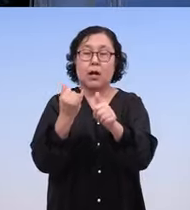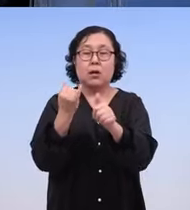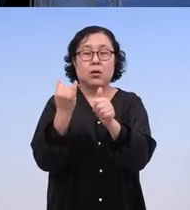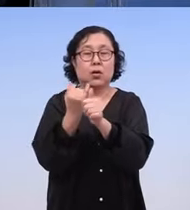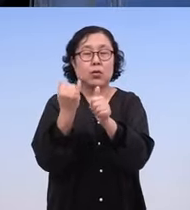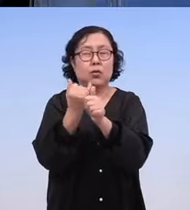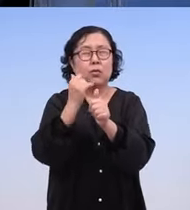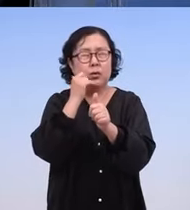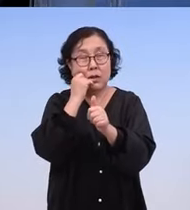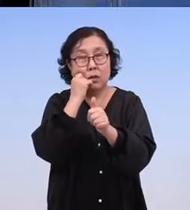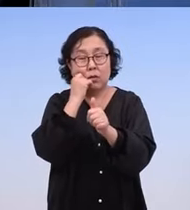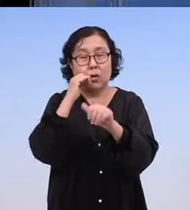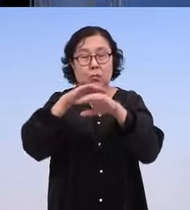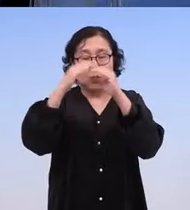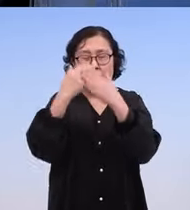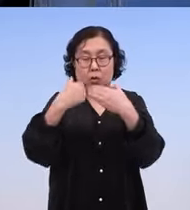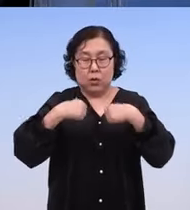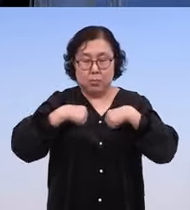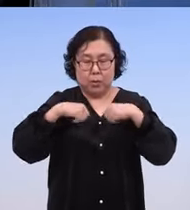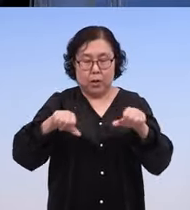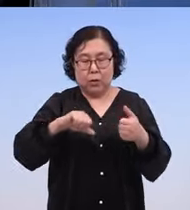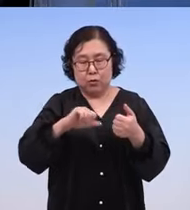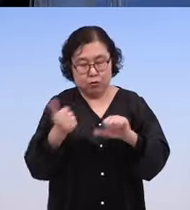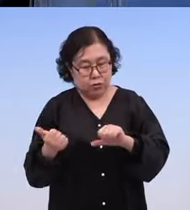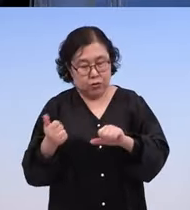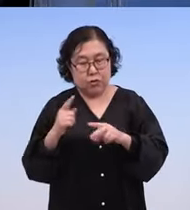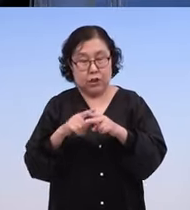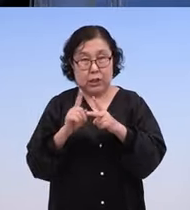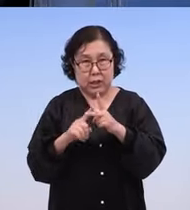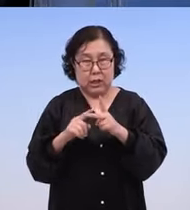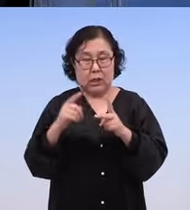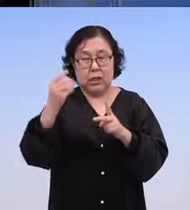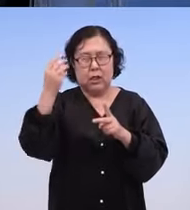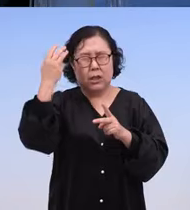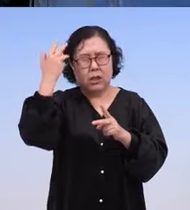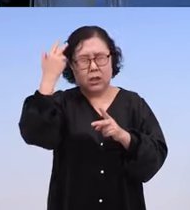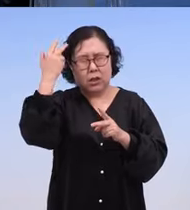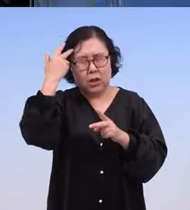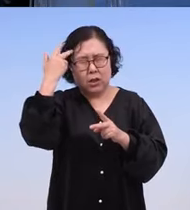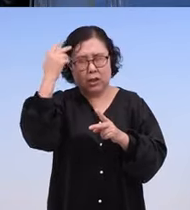포기하고 죽었거나 정신과 치료를 받고 있을 것 같다는 생각이 듭니다.